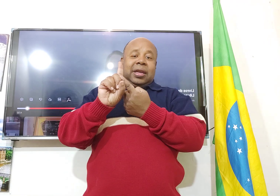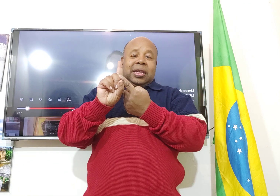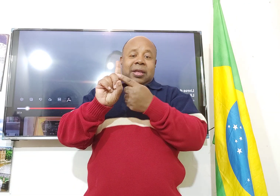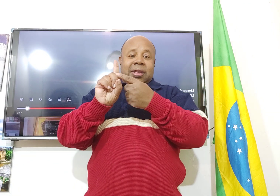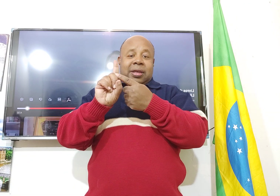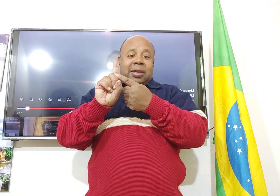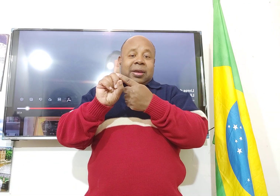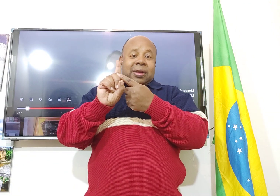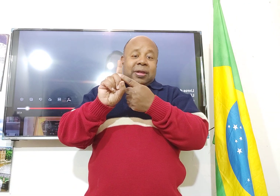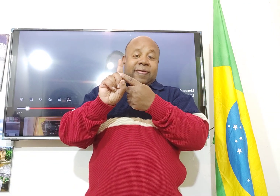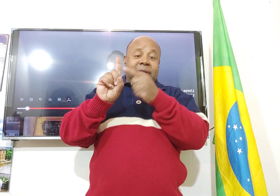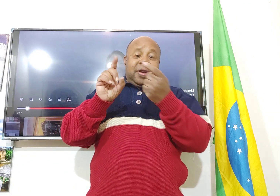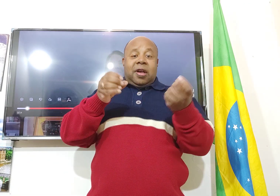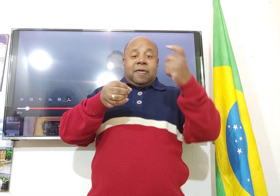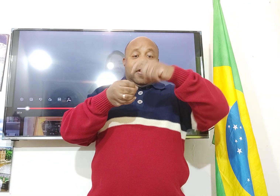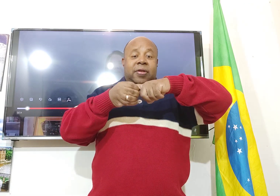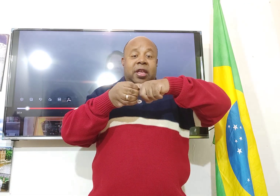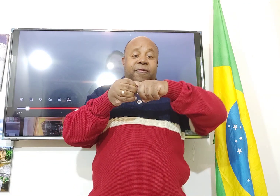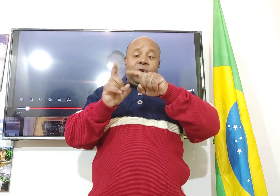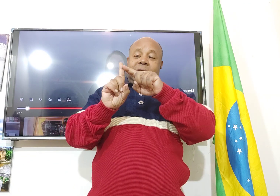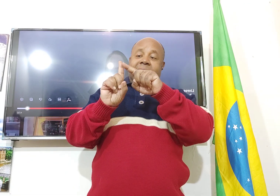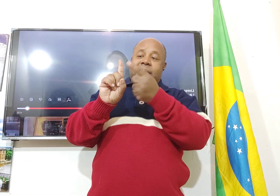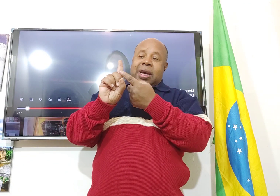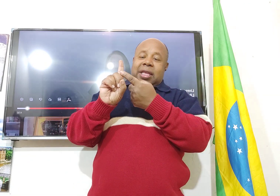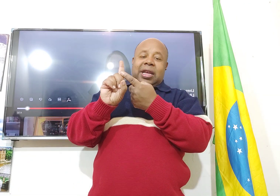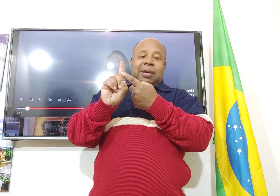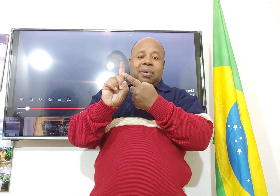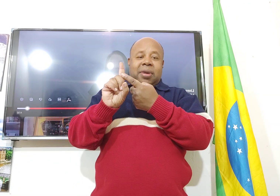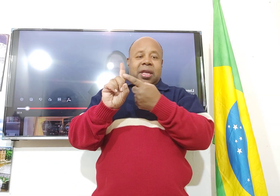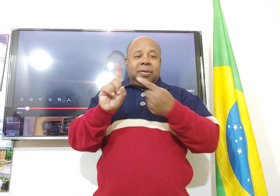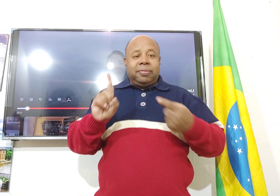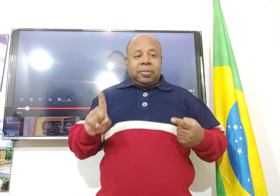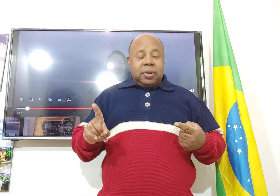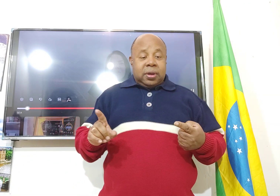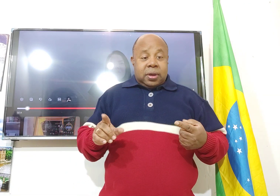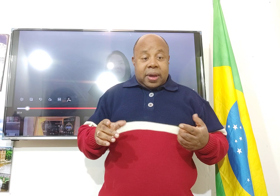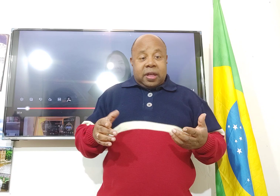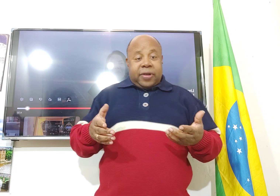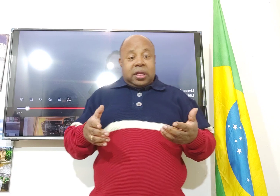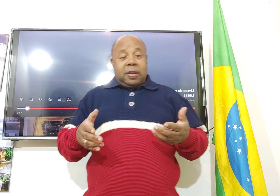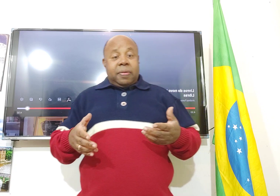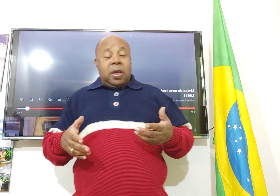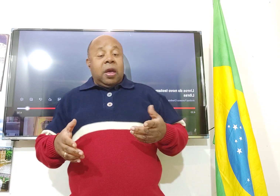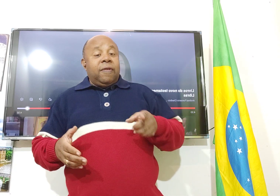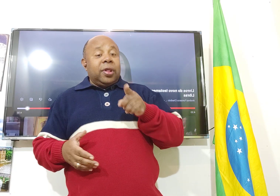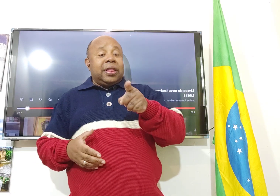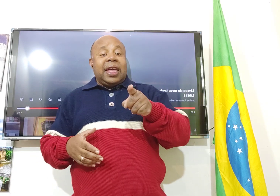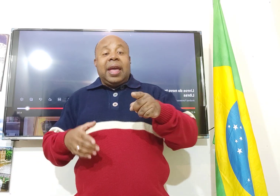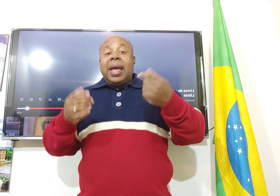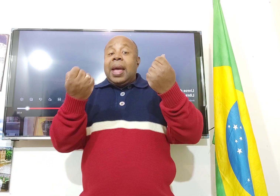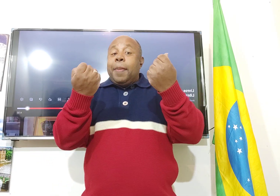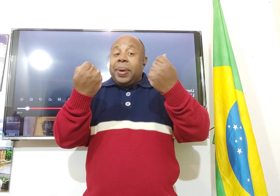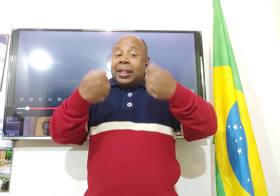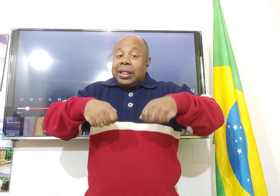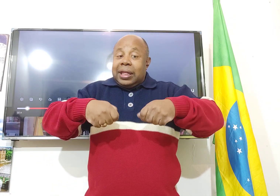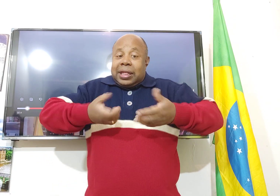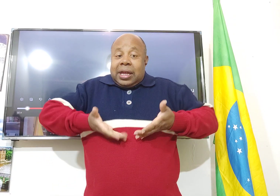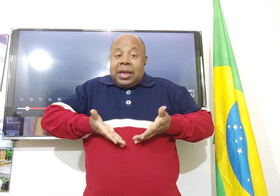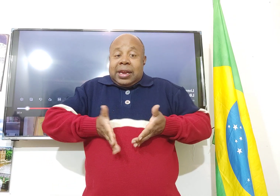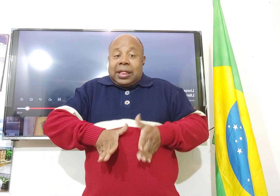né? Aí você fala assim, tem que voltar na barriga da mamãe. Mas ele fala assim, você precisa